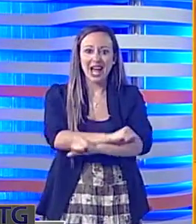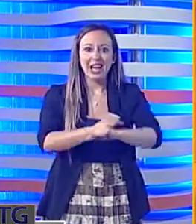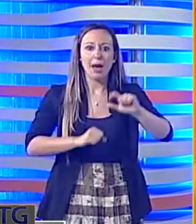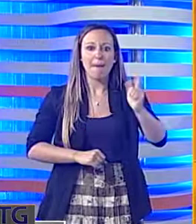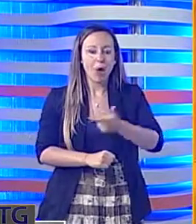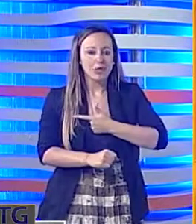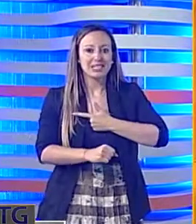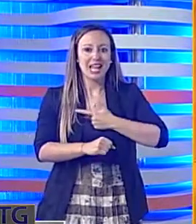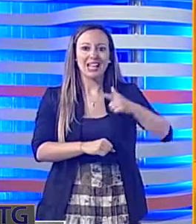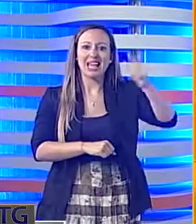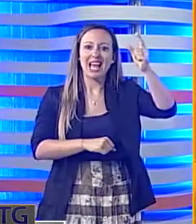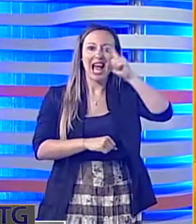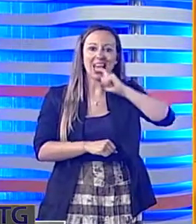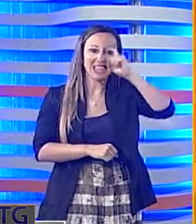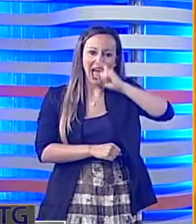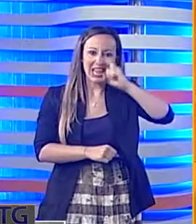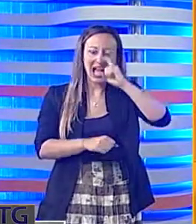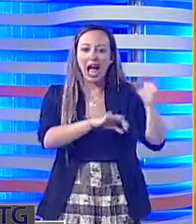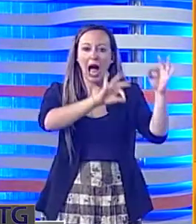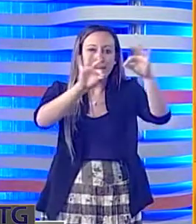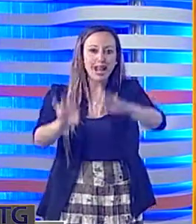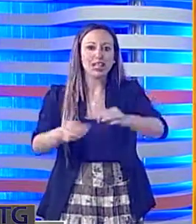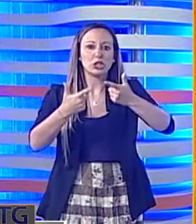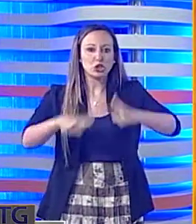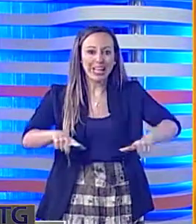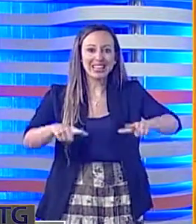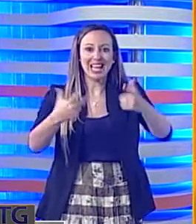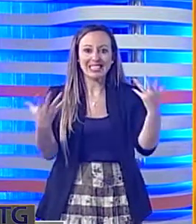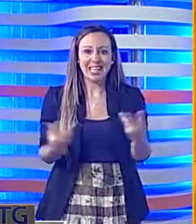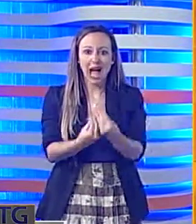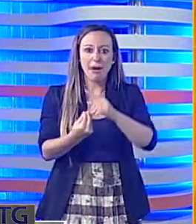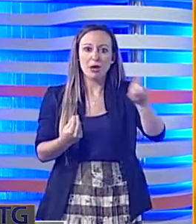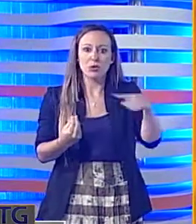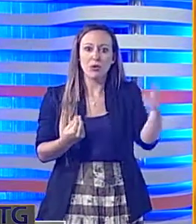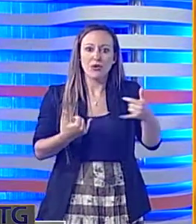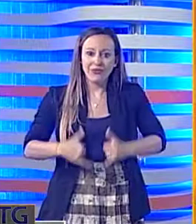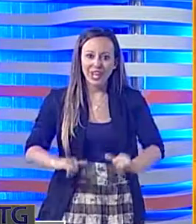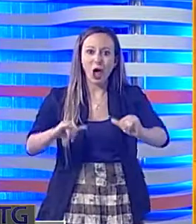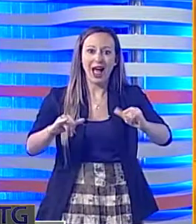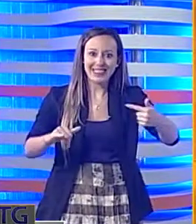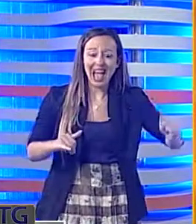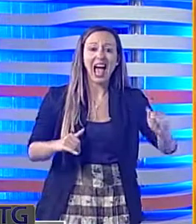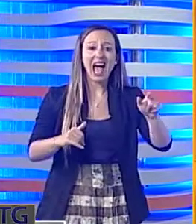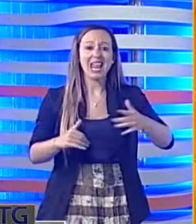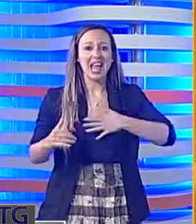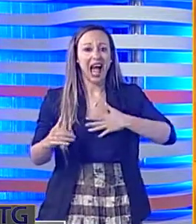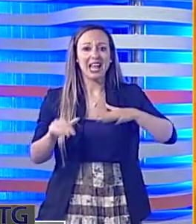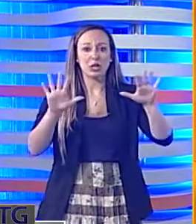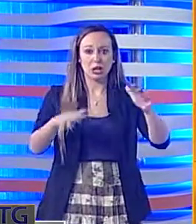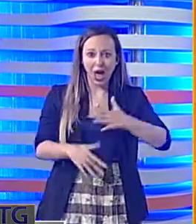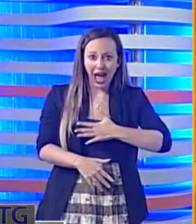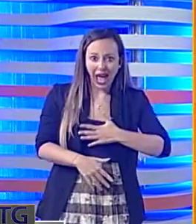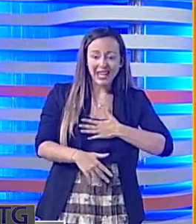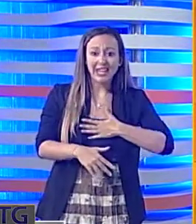stato arrestato dalla Polizia di Stato al porto di Catania. Era appena giunto in città insieme alla figlioletta